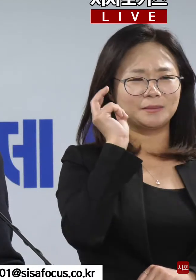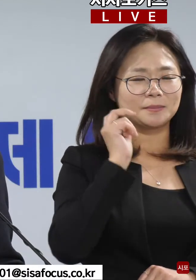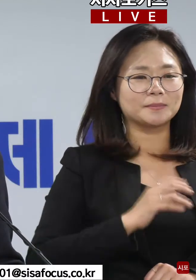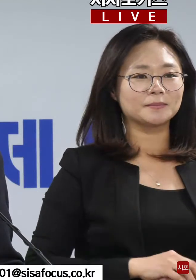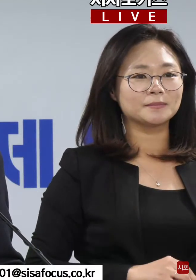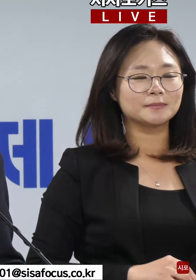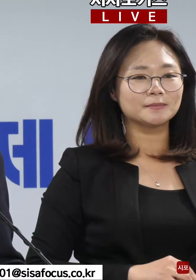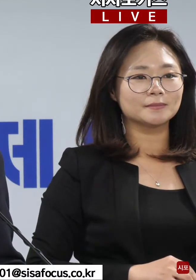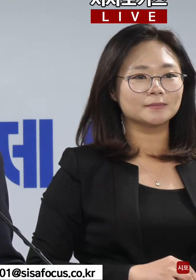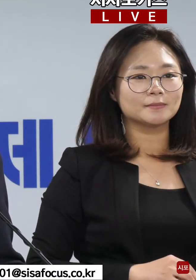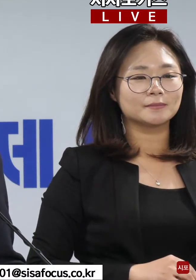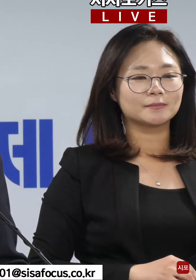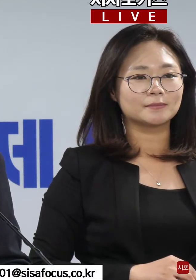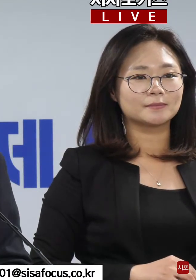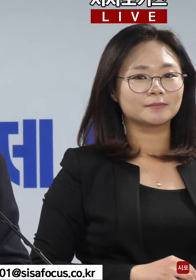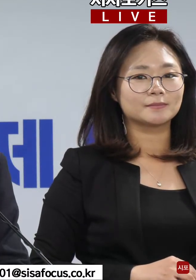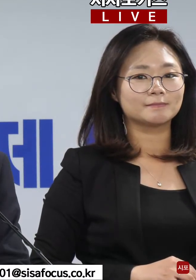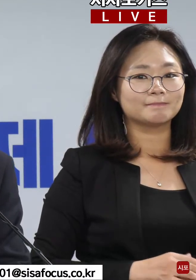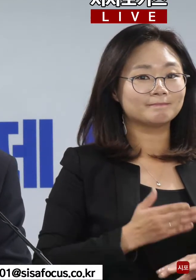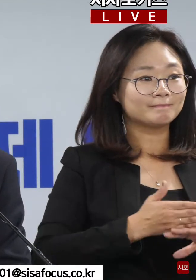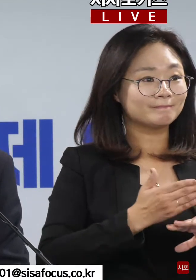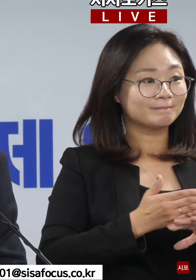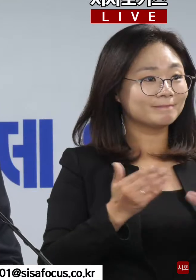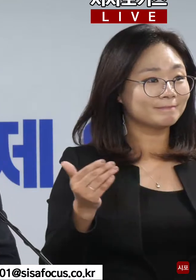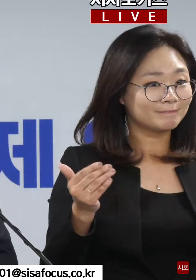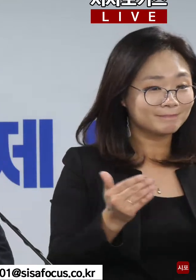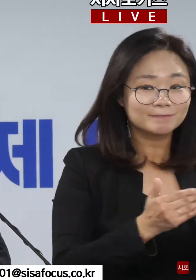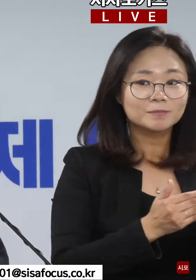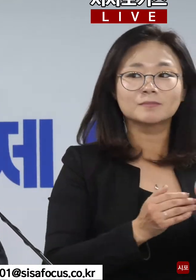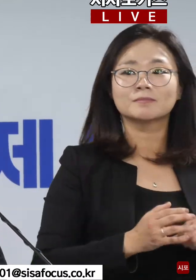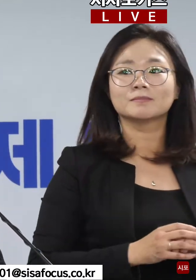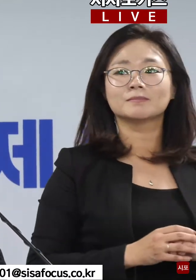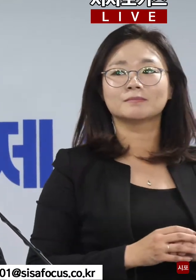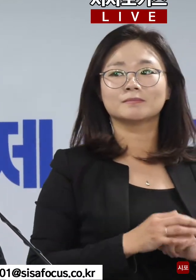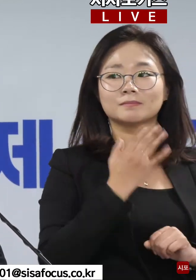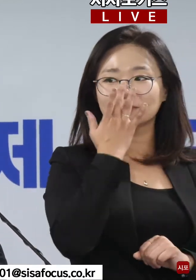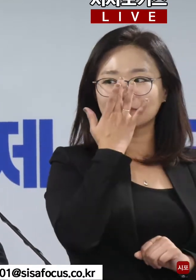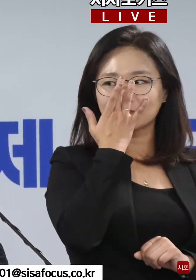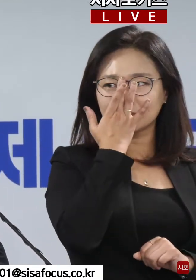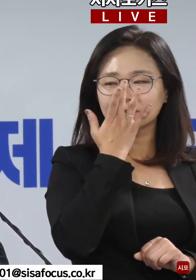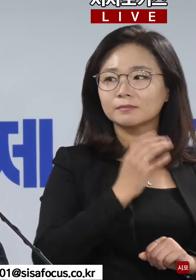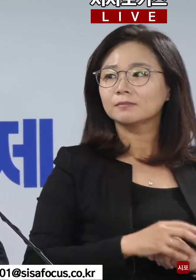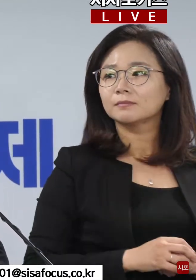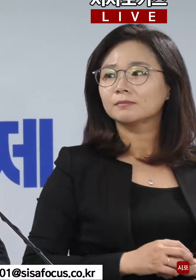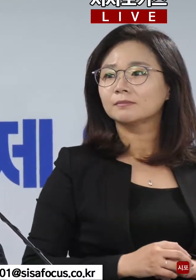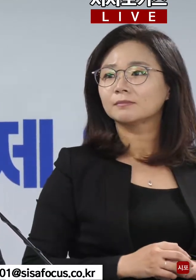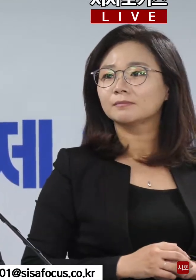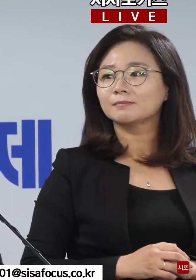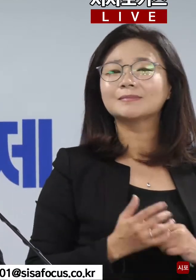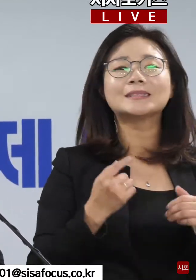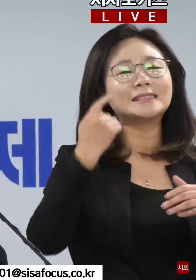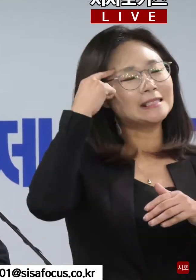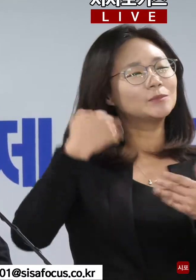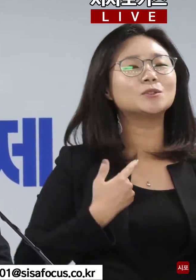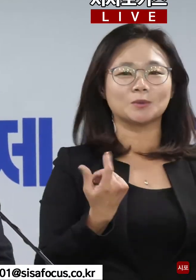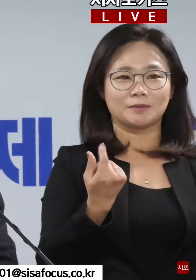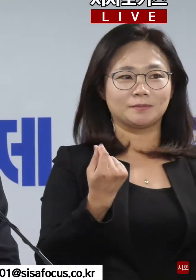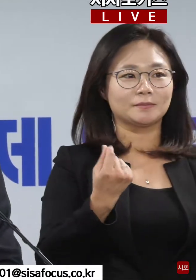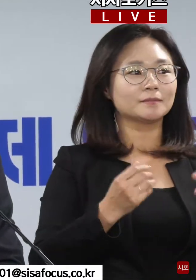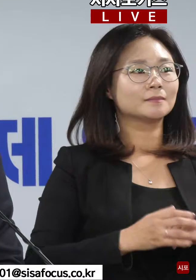하셨겠어요? 네. 네, 감사합니다. 이상으로 현안 질문도 아니, 모두 마치겠습니다. 같은 질문이세요. 네,